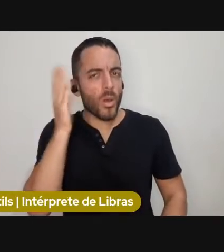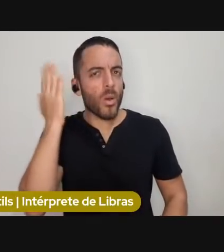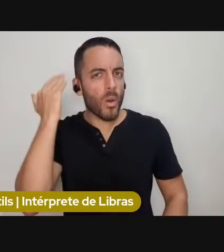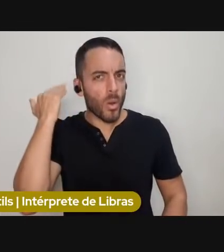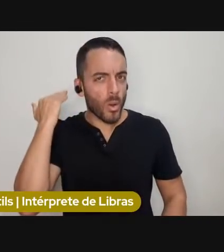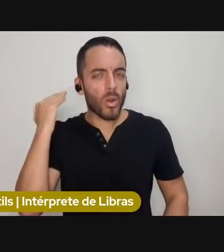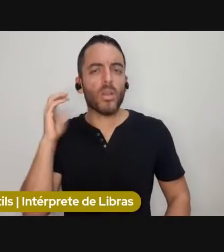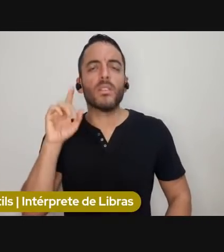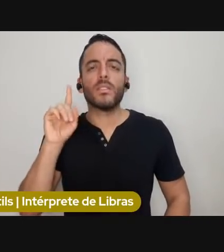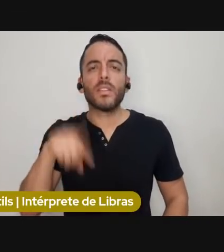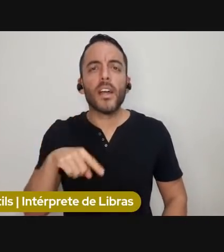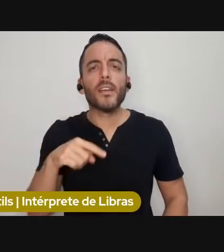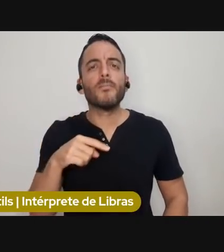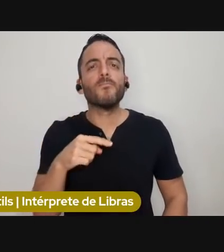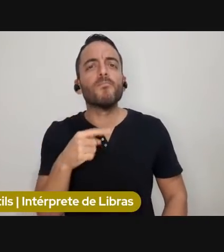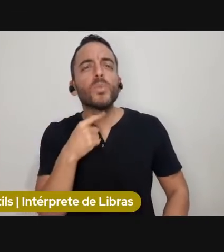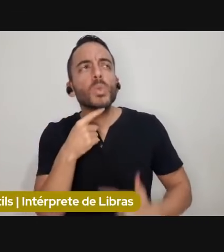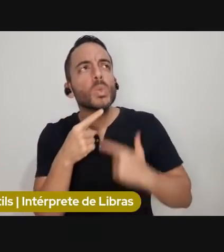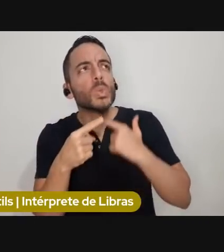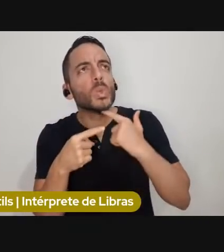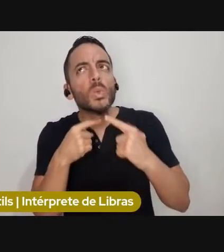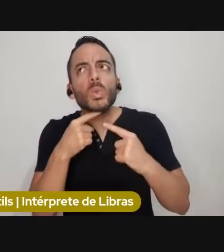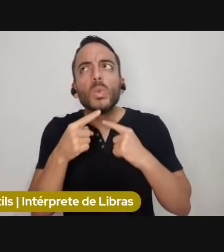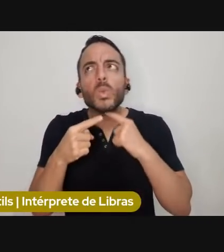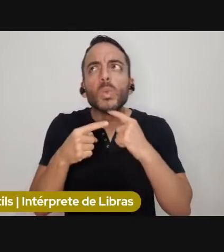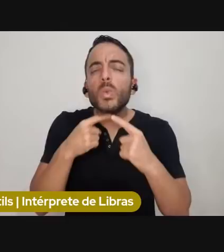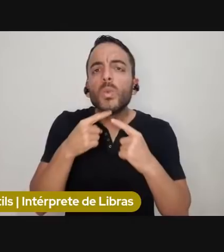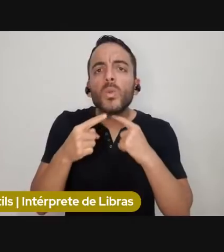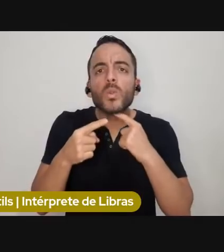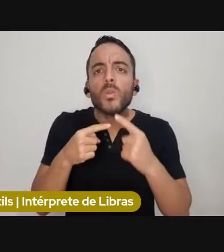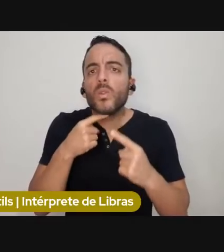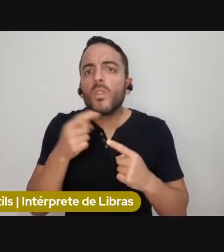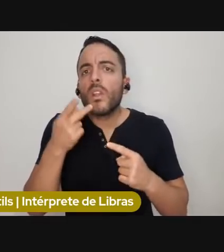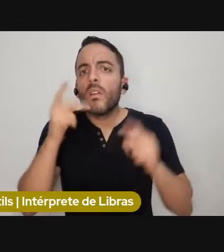interrogativa em relação àquilo tudo, eu pensava no...